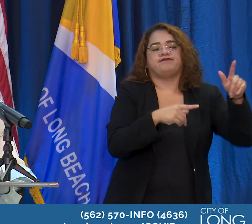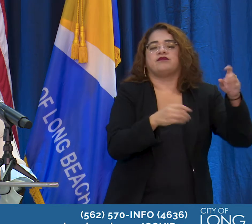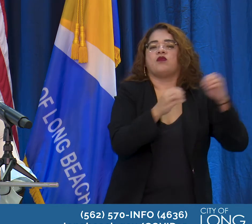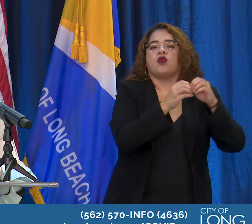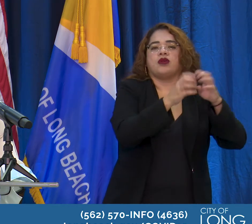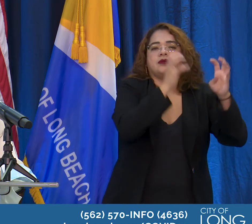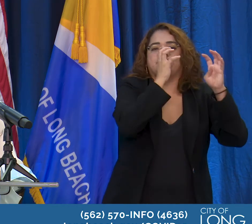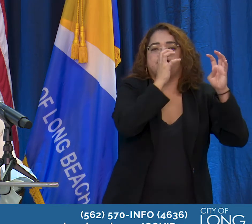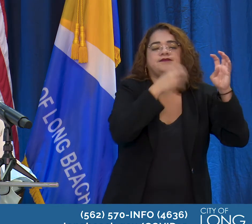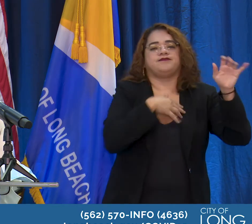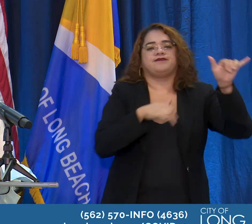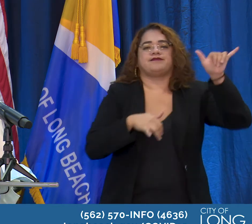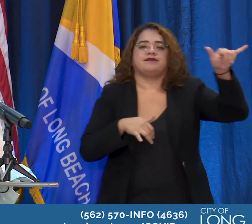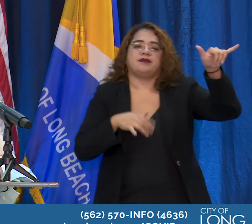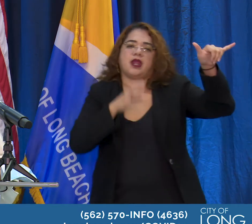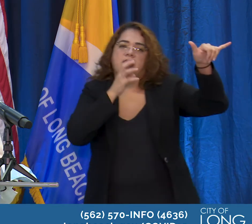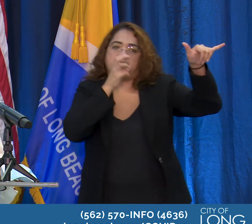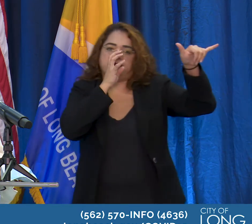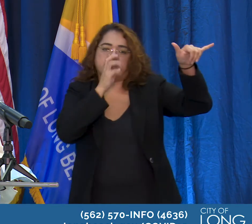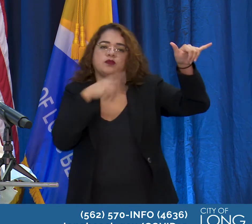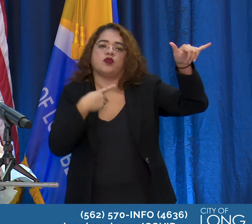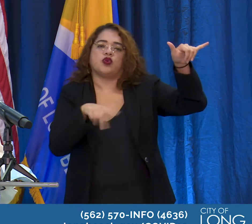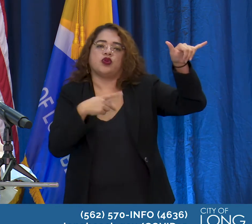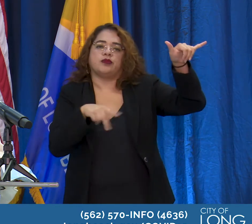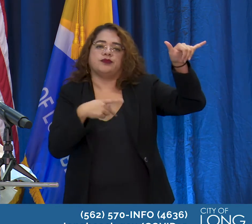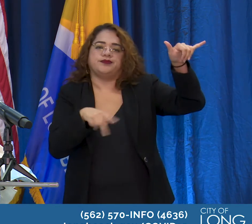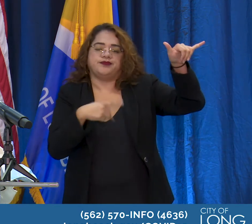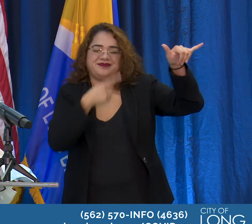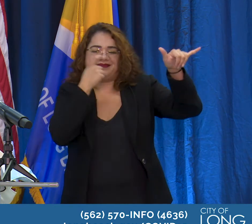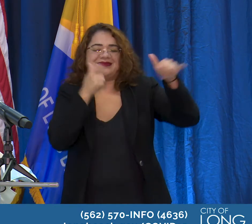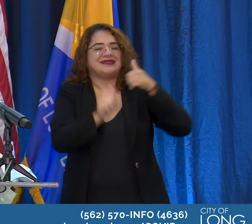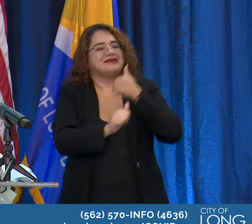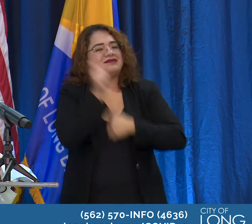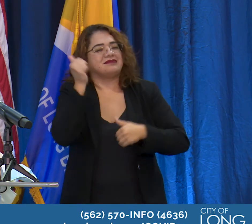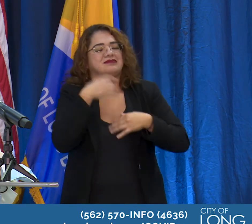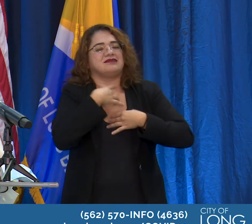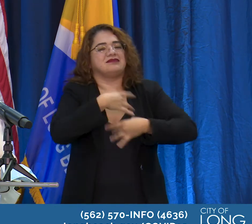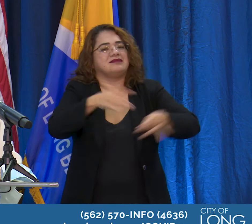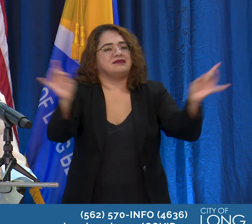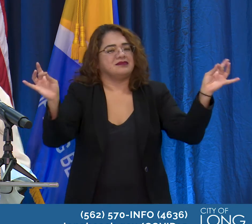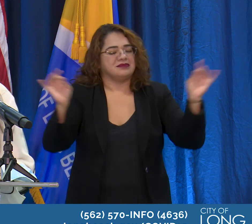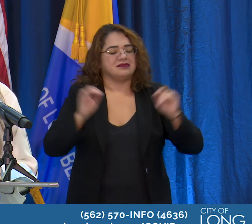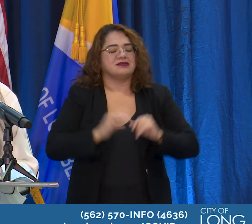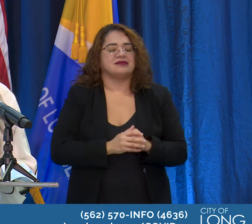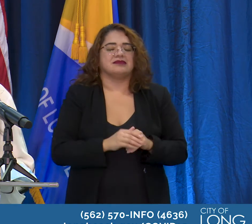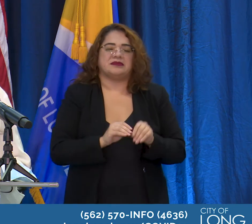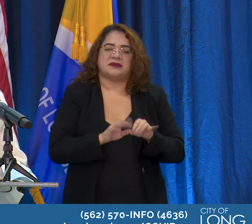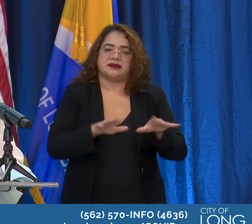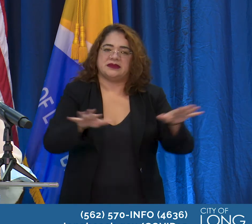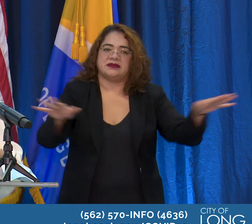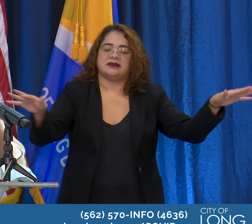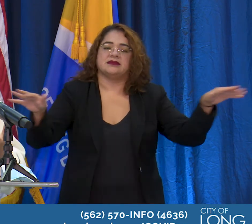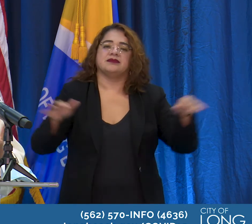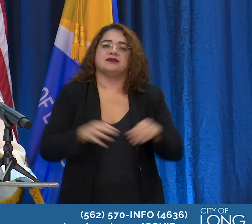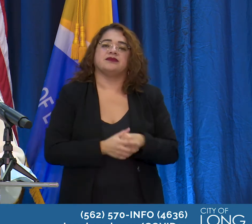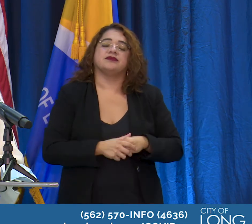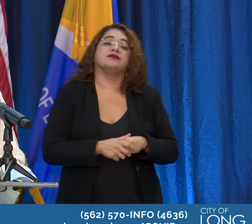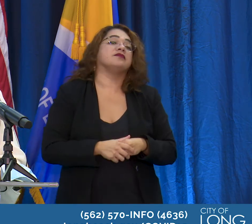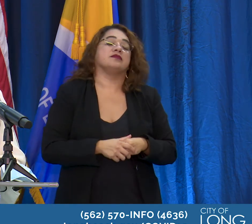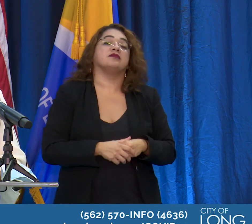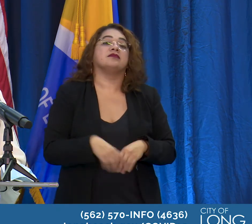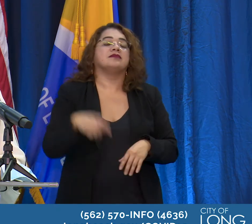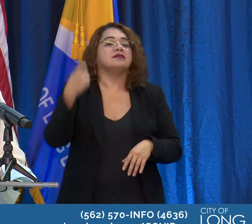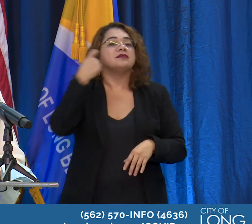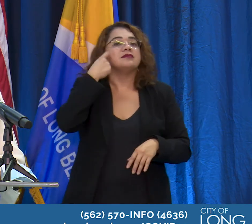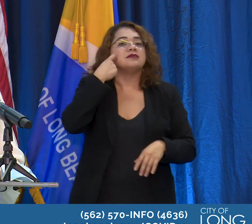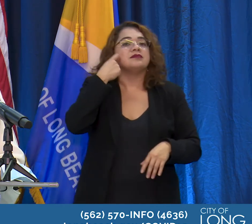mismo estamos en el nivel morado. Ahora quiero compartir una actualización sobre los datos más